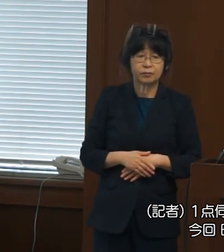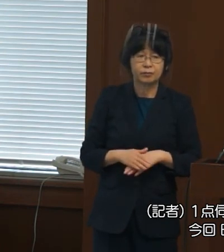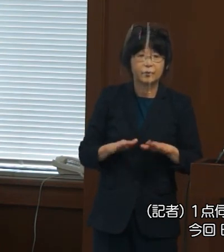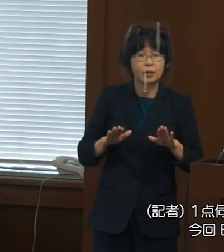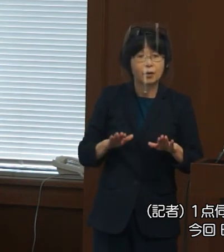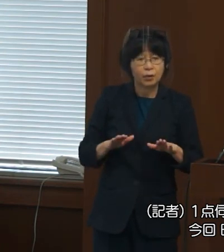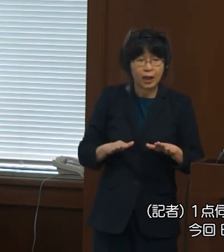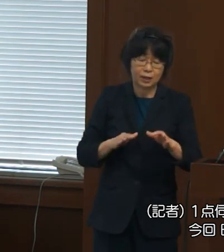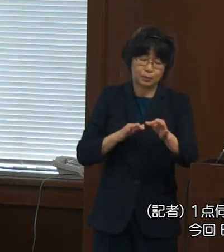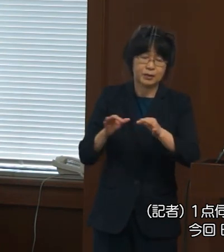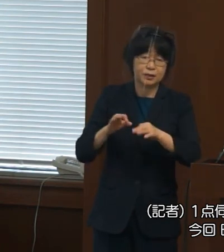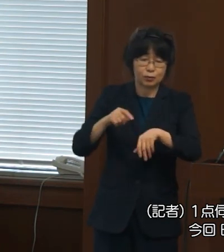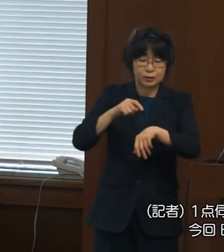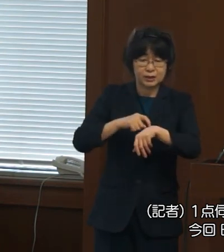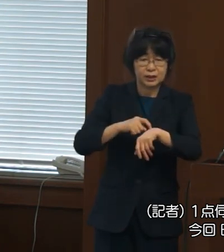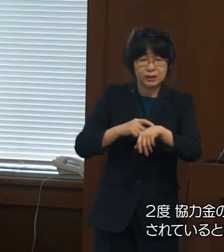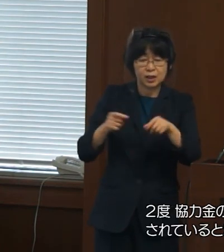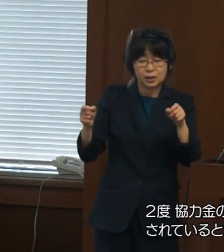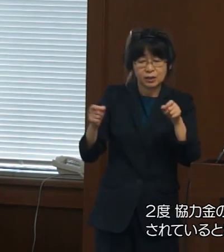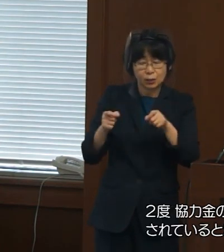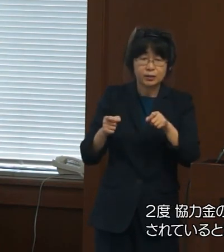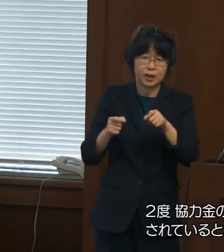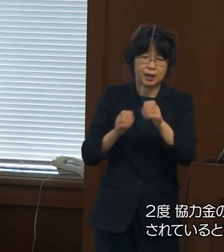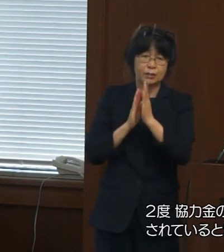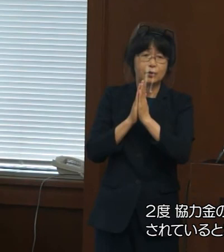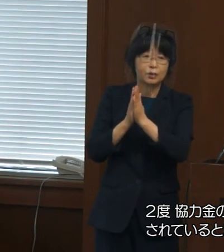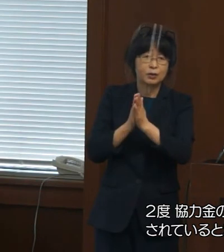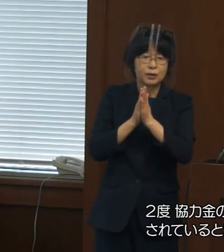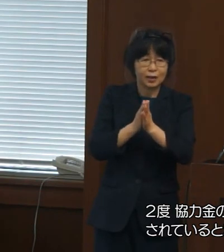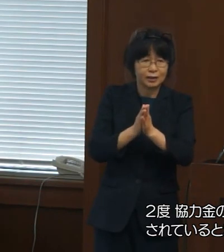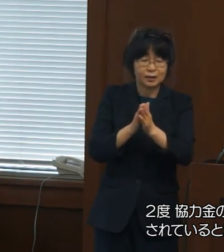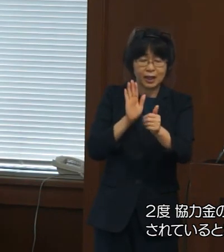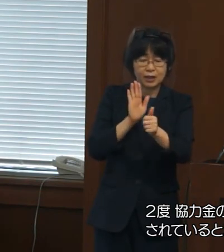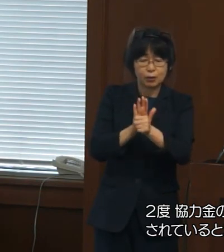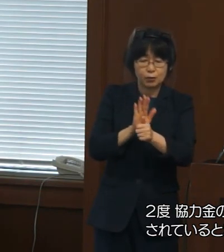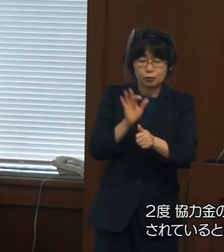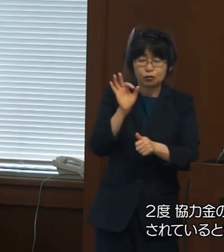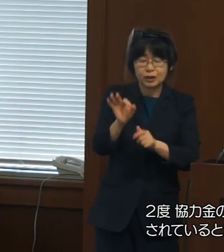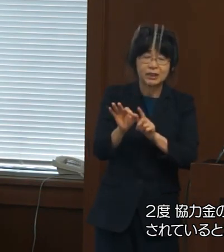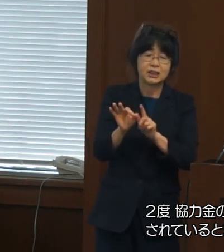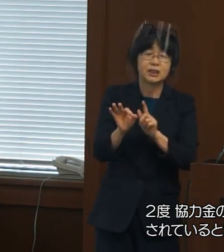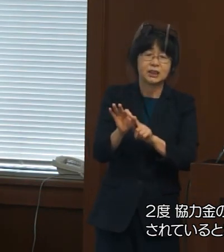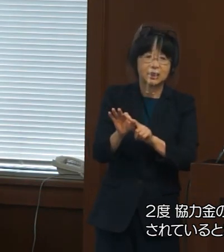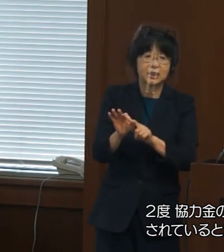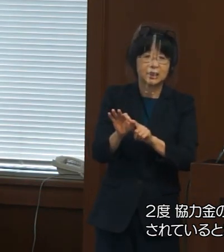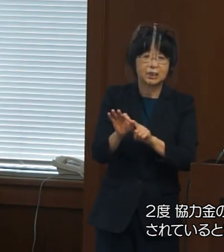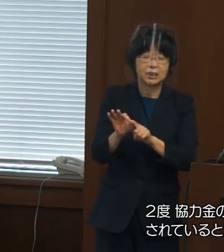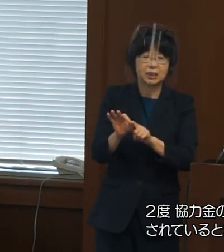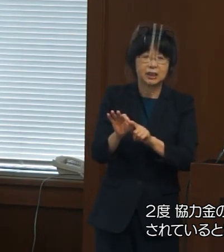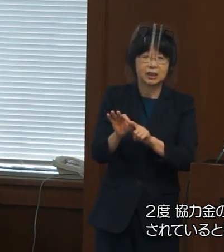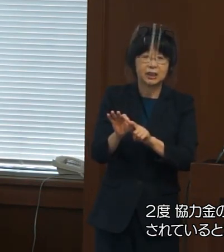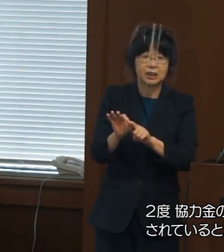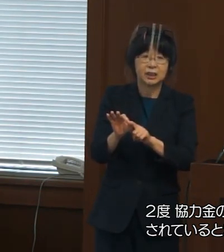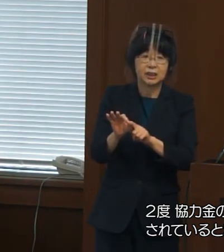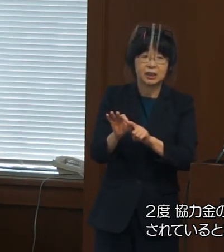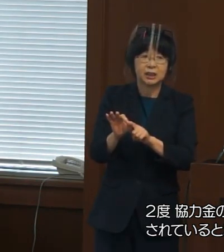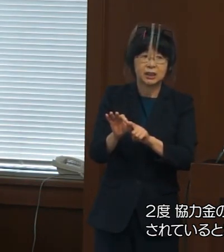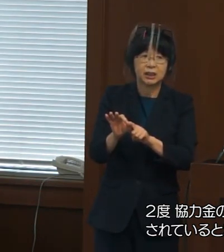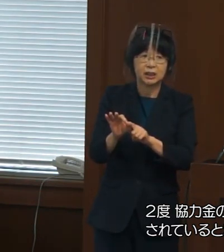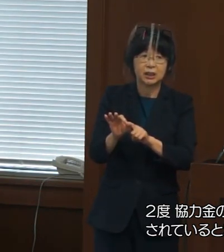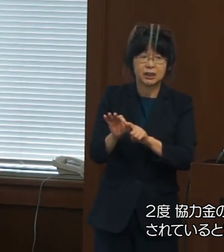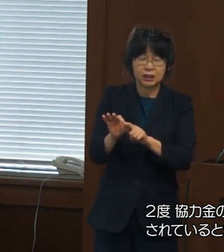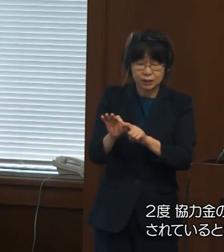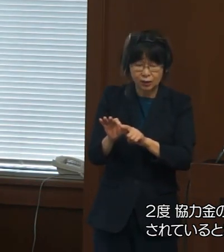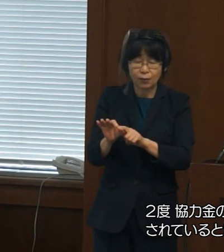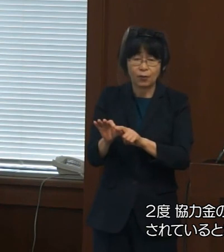時短要請を、の関係で2度協力金を先月処分されていると思うんですけれども、2度先月処分されていると思